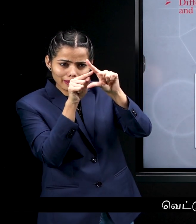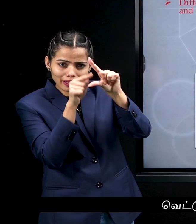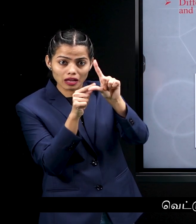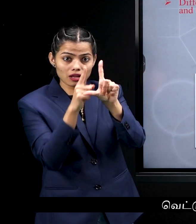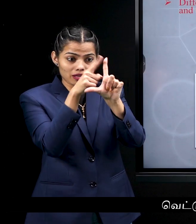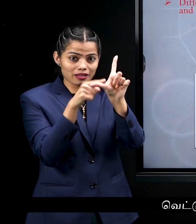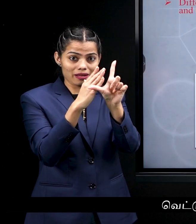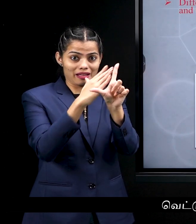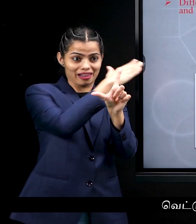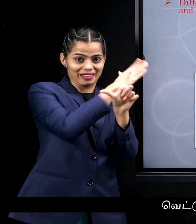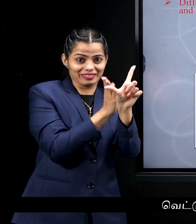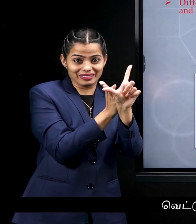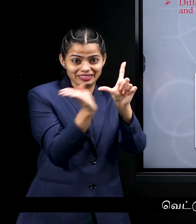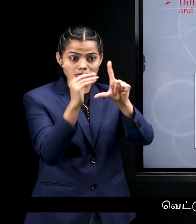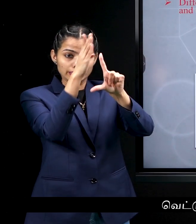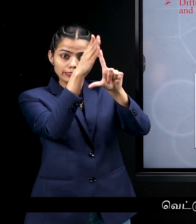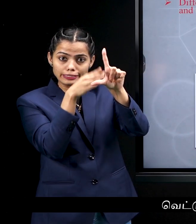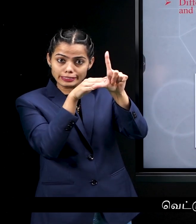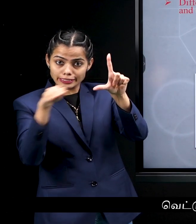வெட்டும் கோடுகளால் கோணங்கள் எவ்வாறு உருவாகின்றன